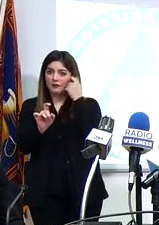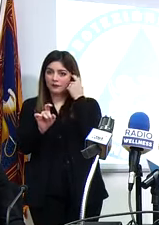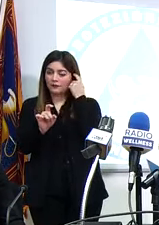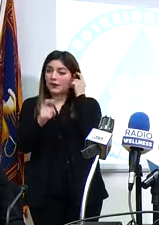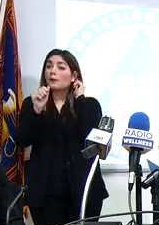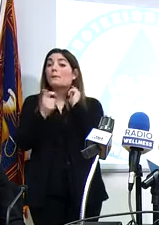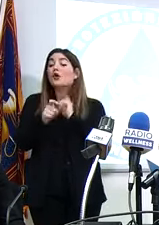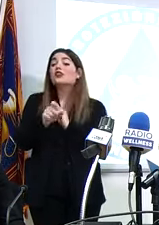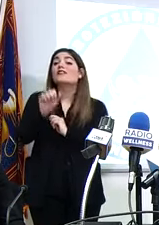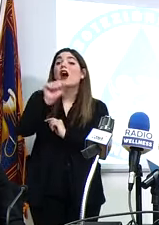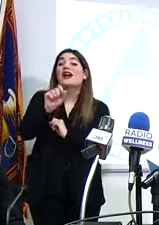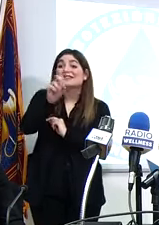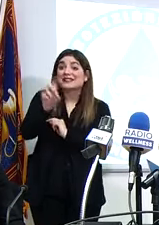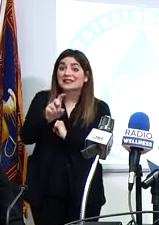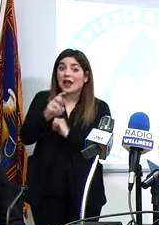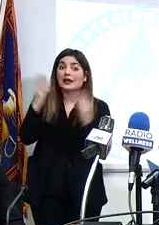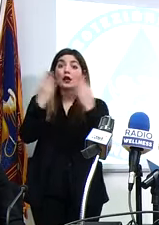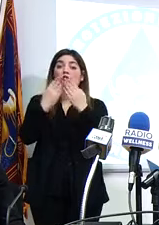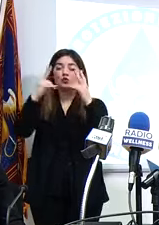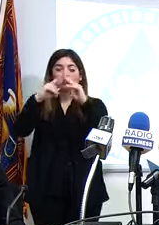in varie sedi, ovviamente,